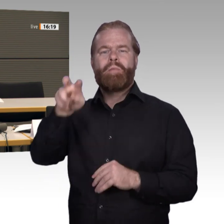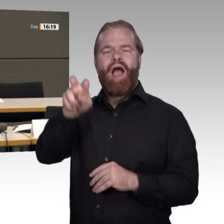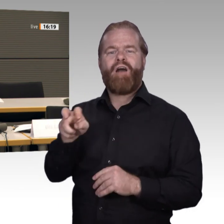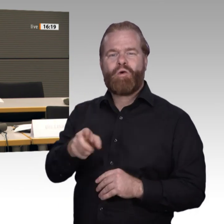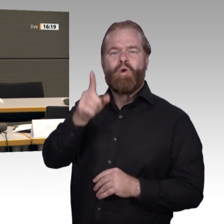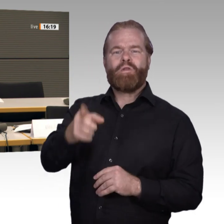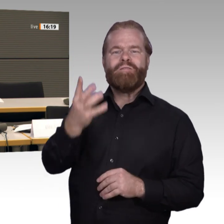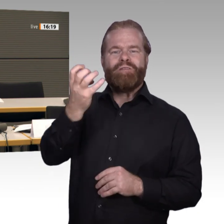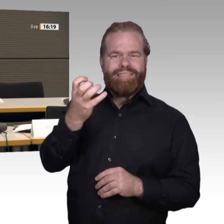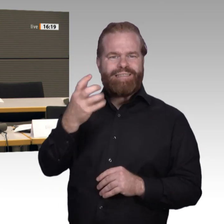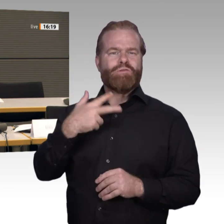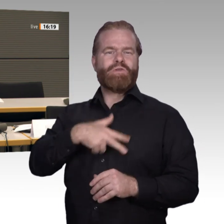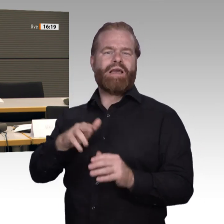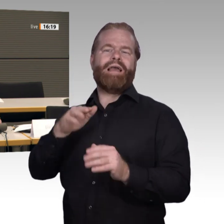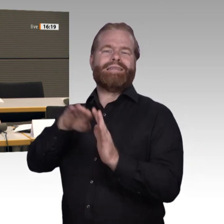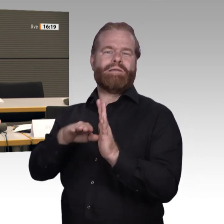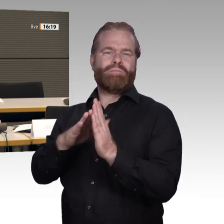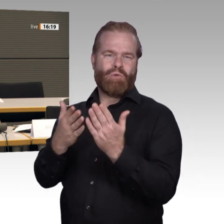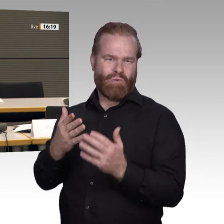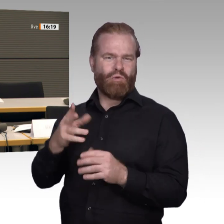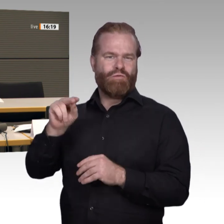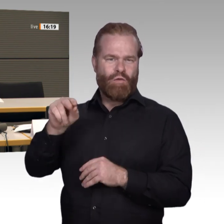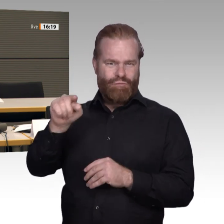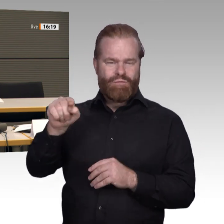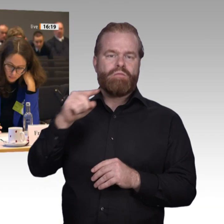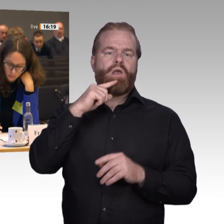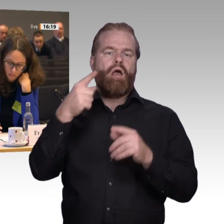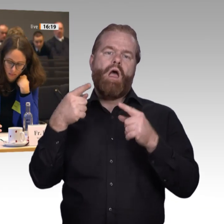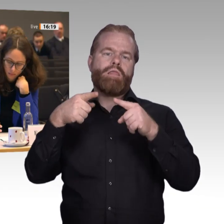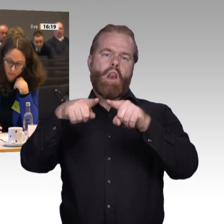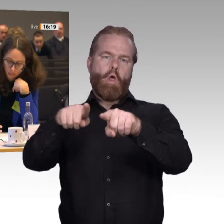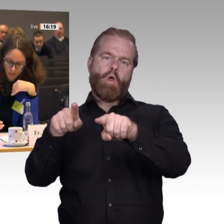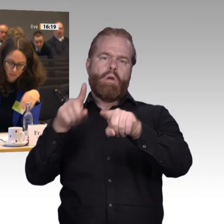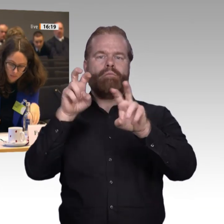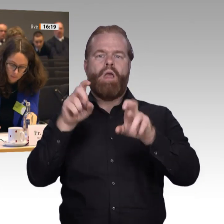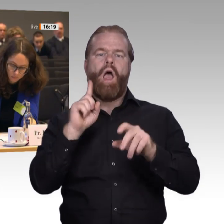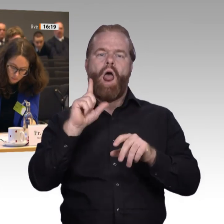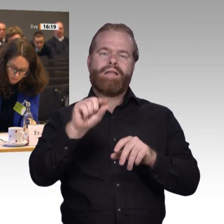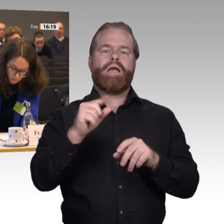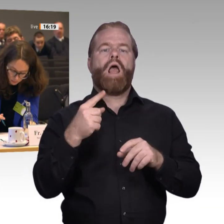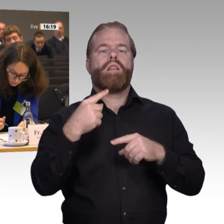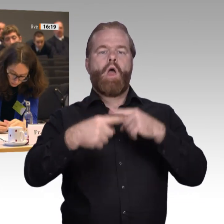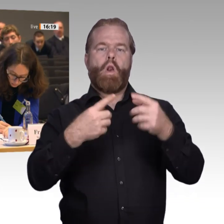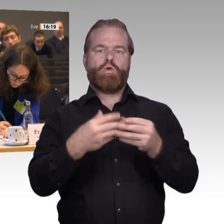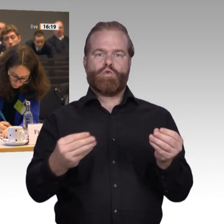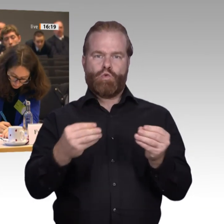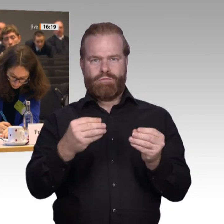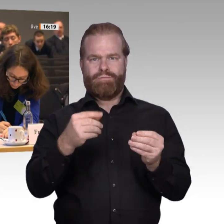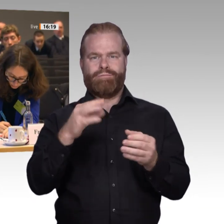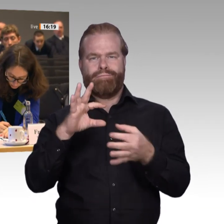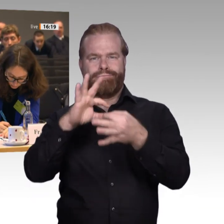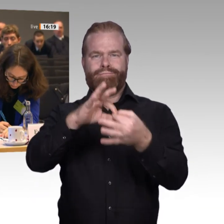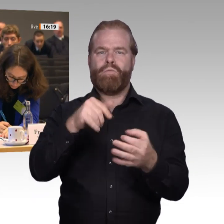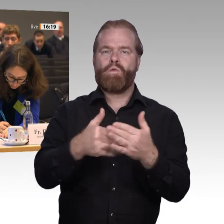und beschreiben Sie doch mal kurz die zu erwartenden Effekte. Danke. Herr Schäfer. Ja, vielen Dank für die Frage. Das Problem